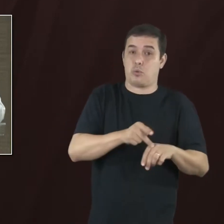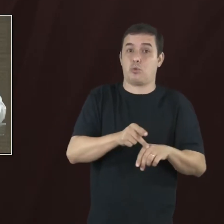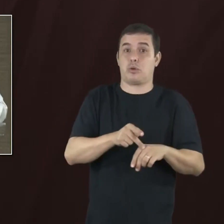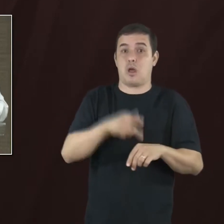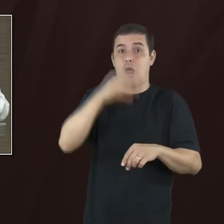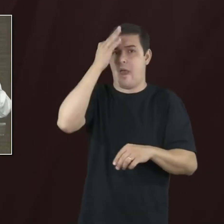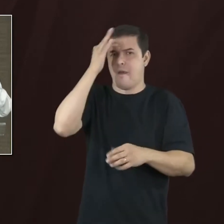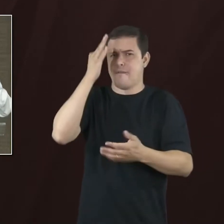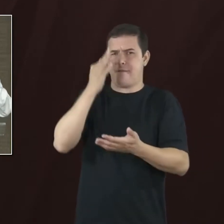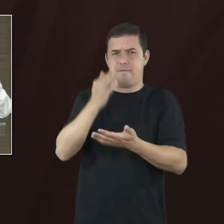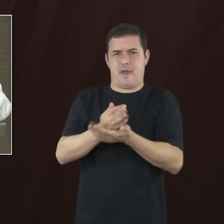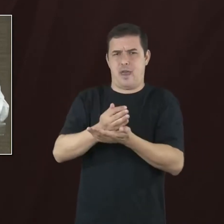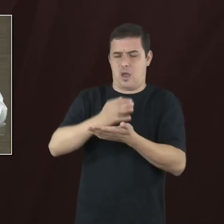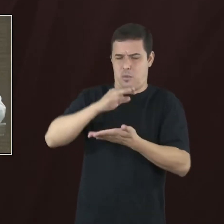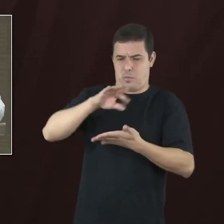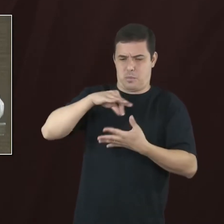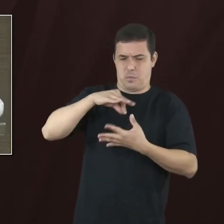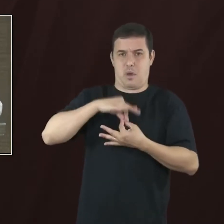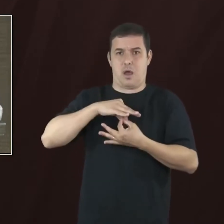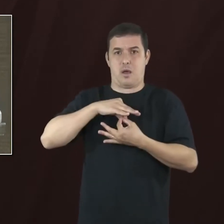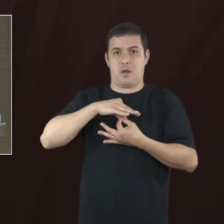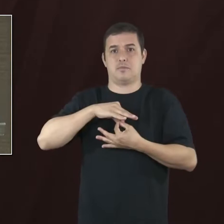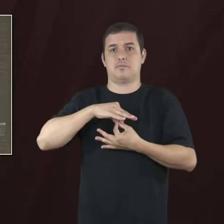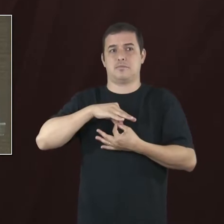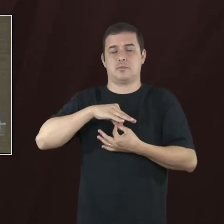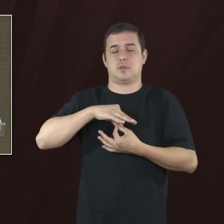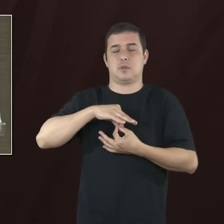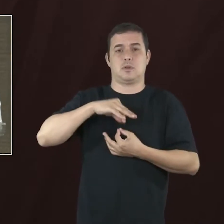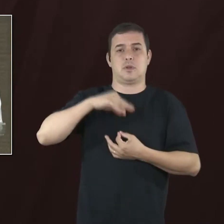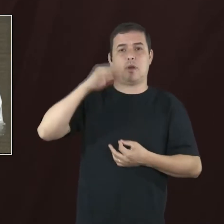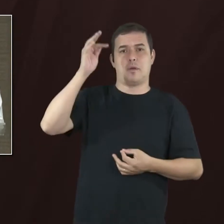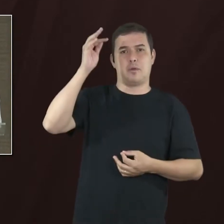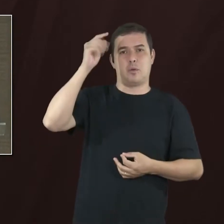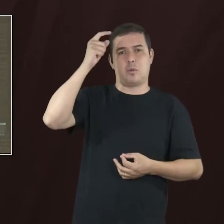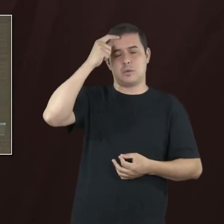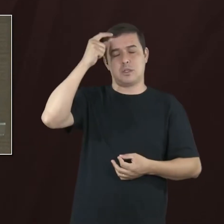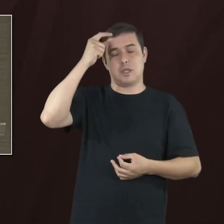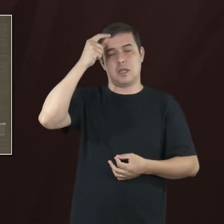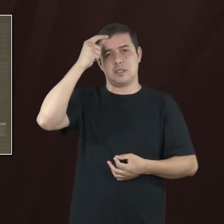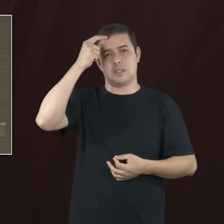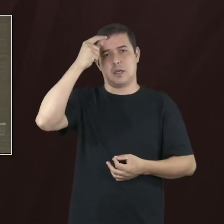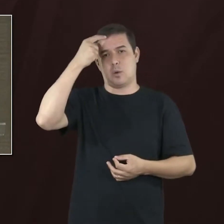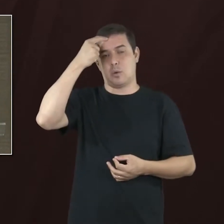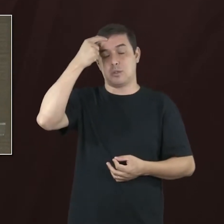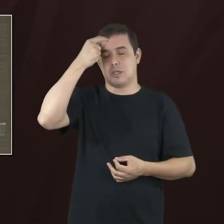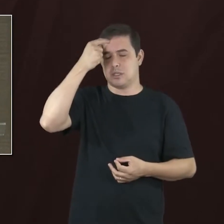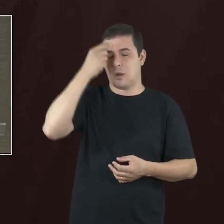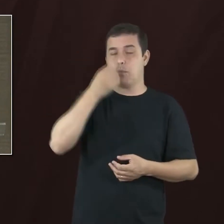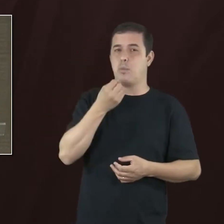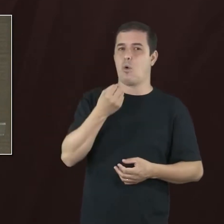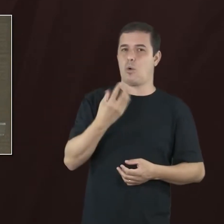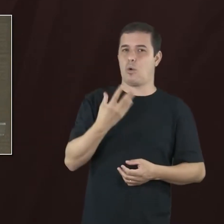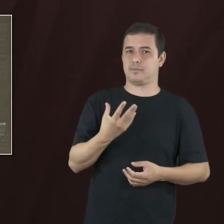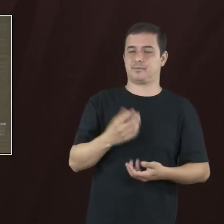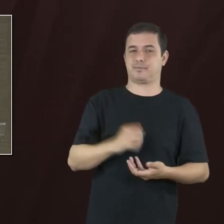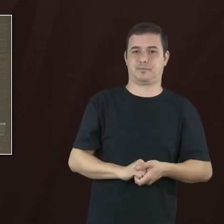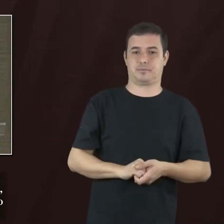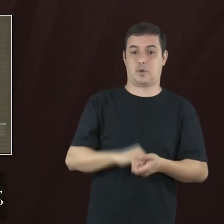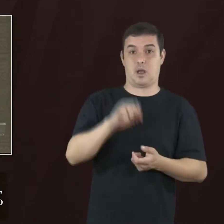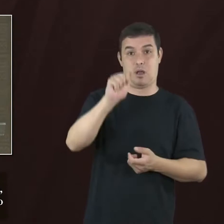fé, com a consciência boa e com a fé sem fingimento. Gálatas 4, versículo 17.